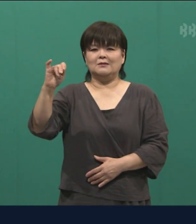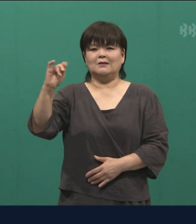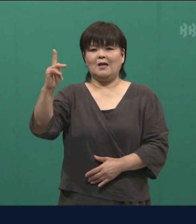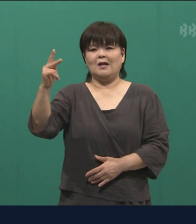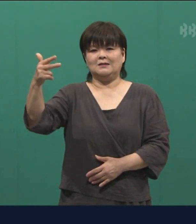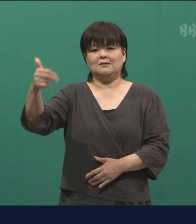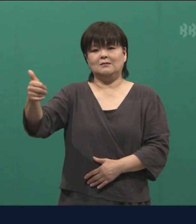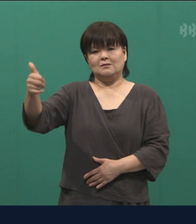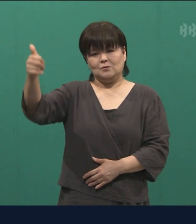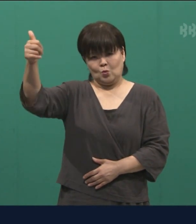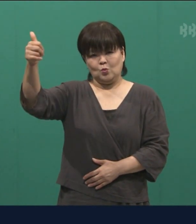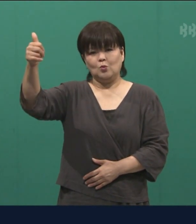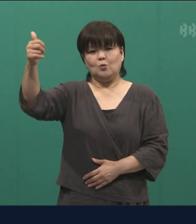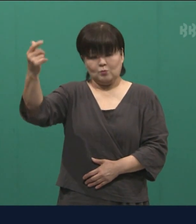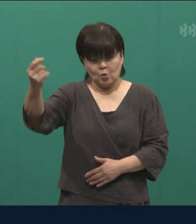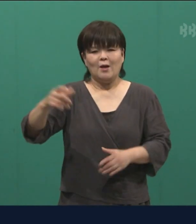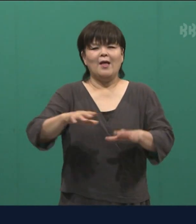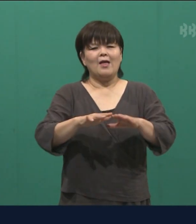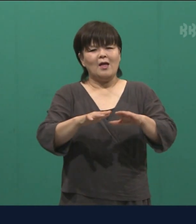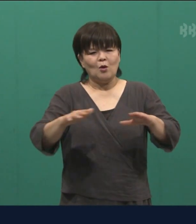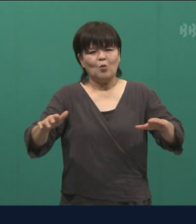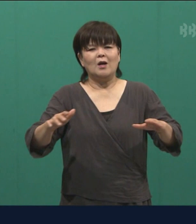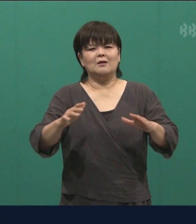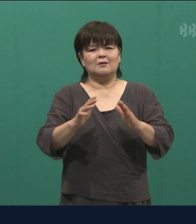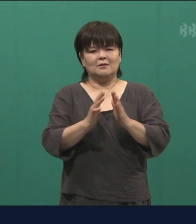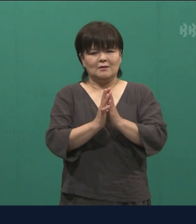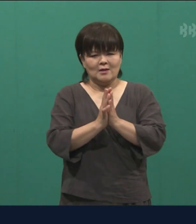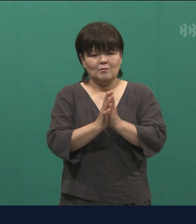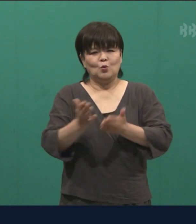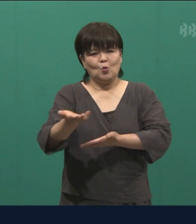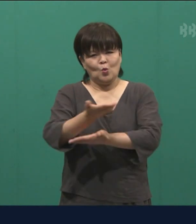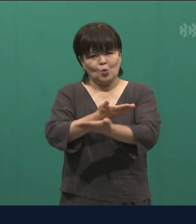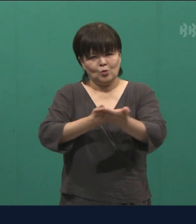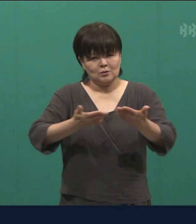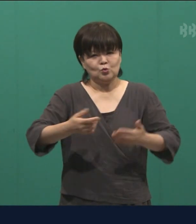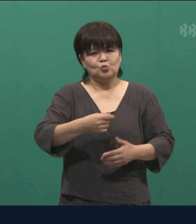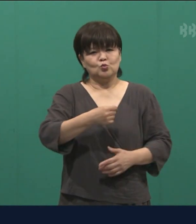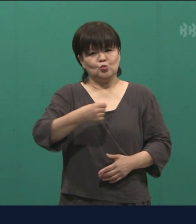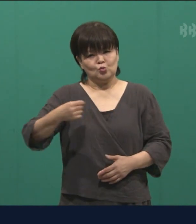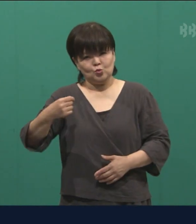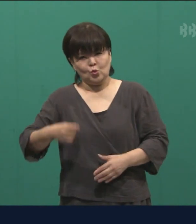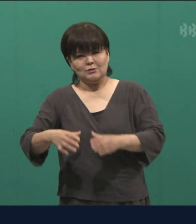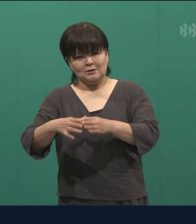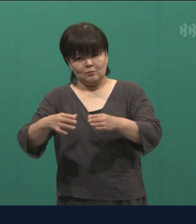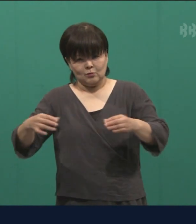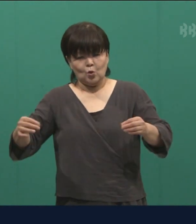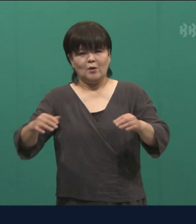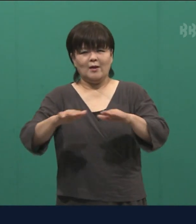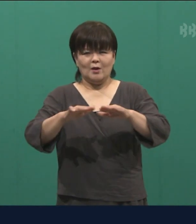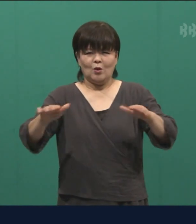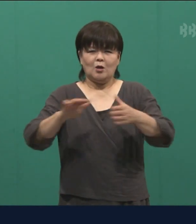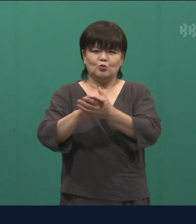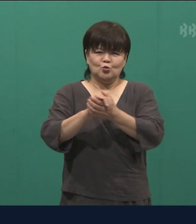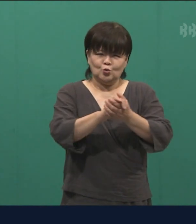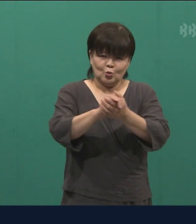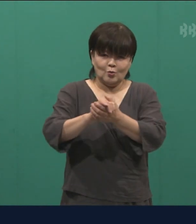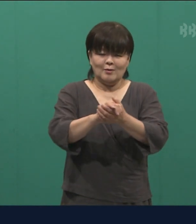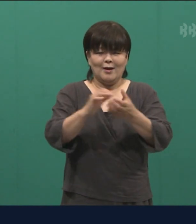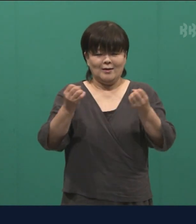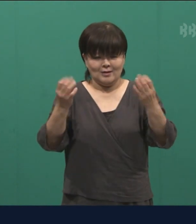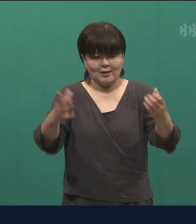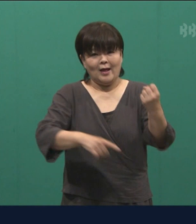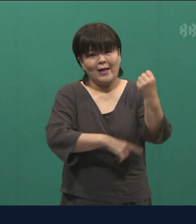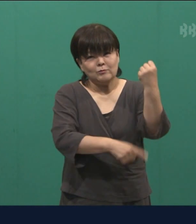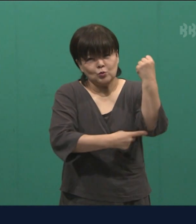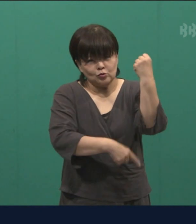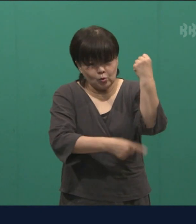湖南省開化市長も平和記念交流が中国と日本の平和と友好の新たな